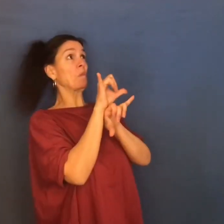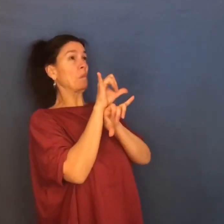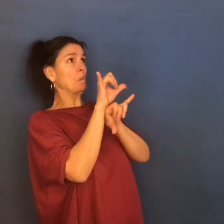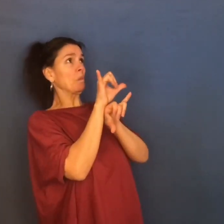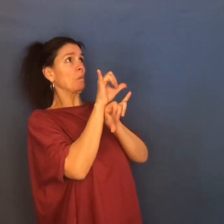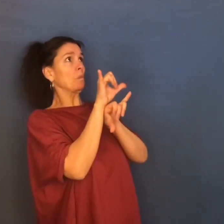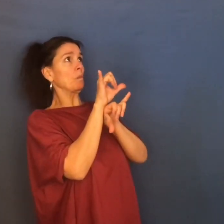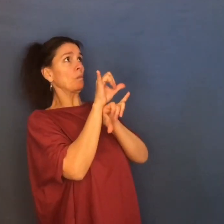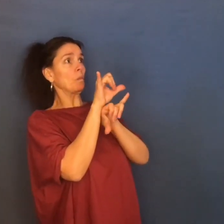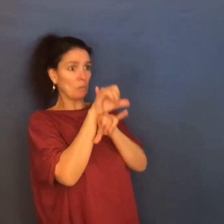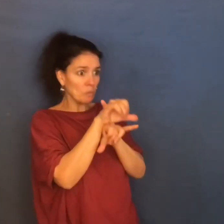L'escargot,